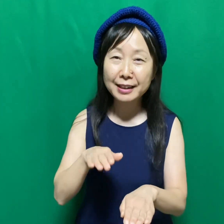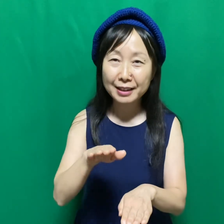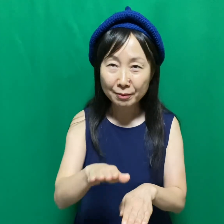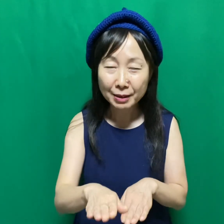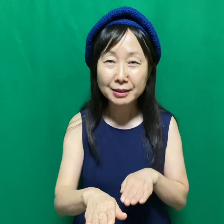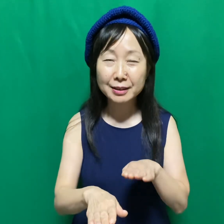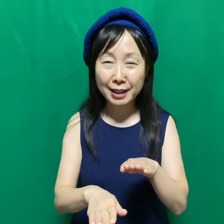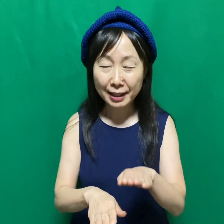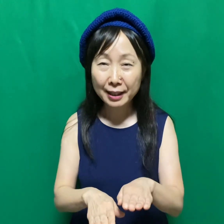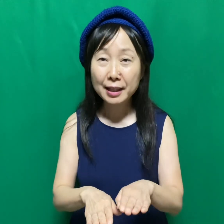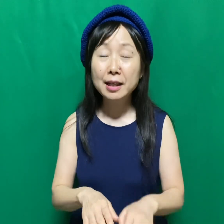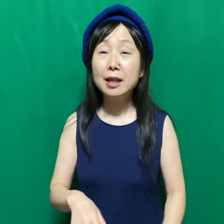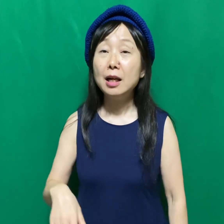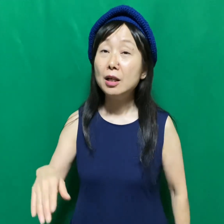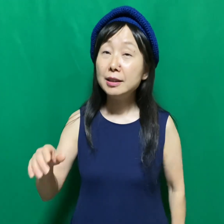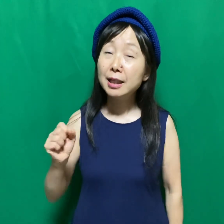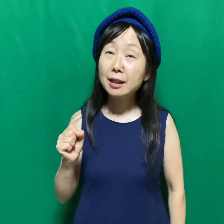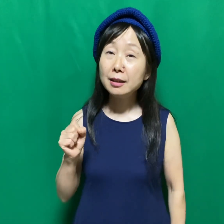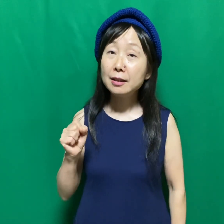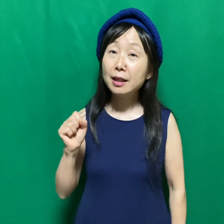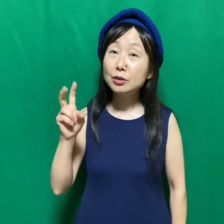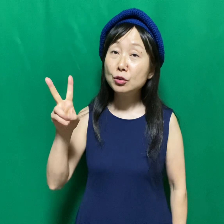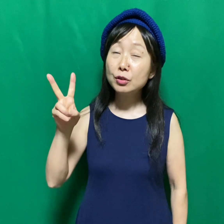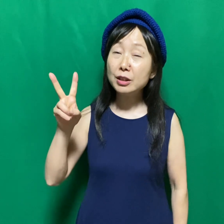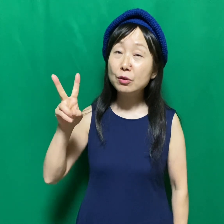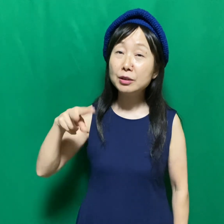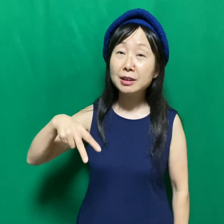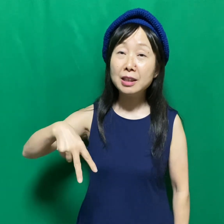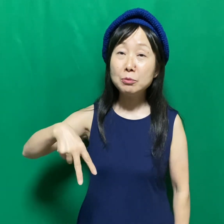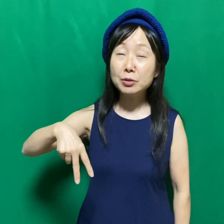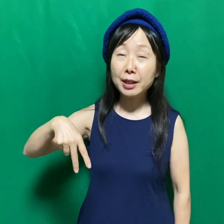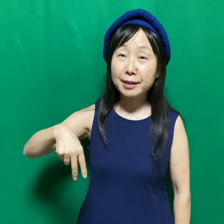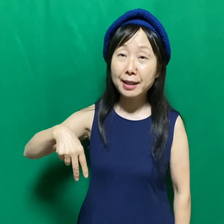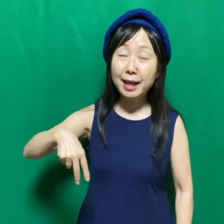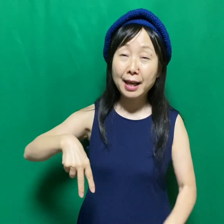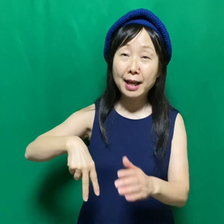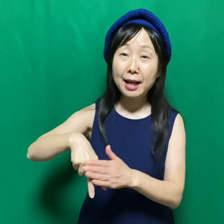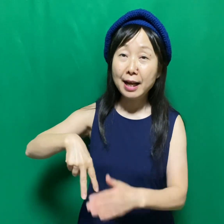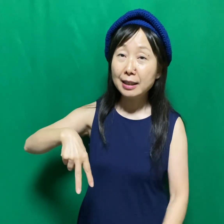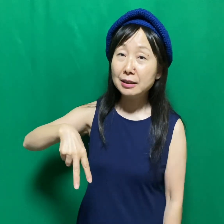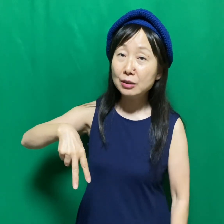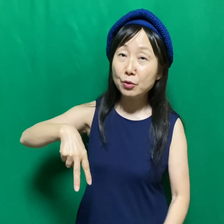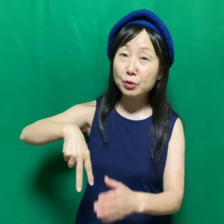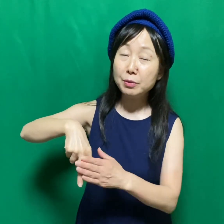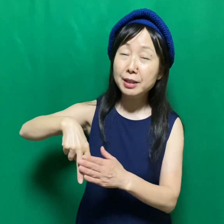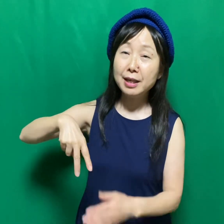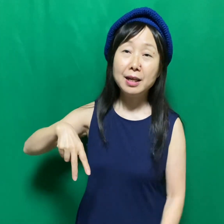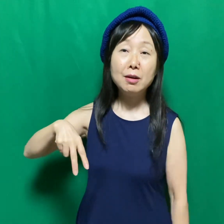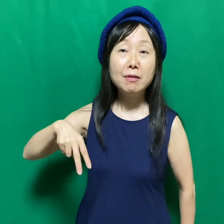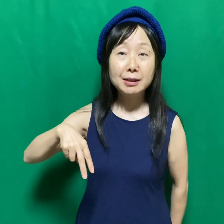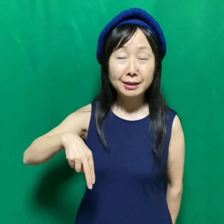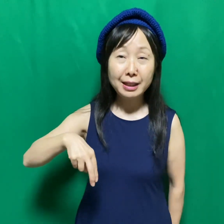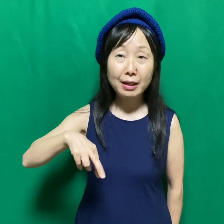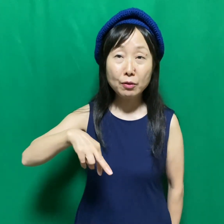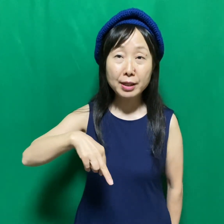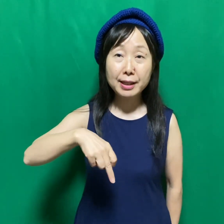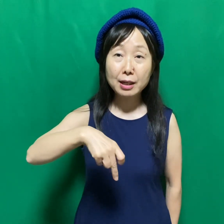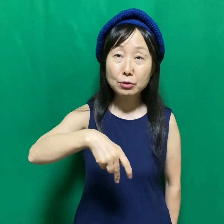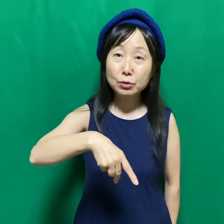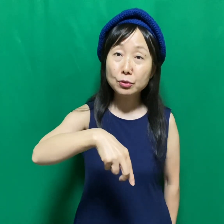ができますね。じゃんけんチョキを下に向けて足を指で表して、これで歩くという